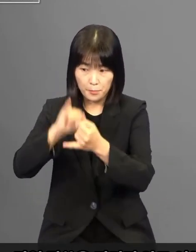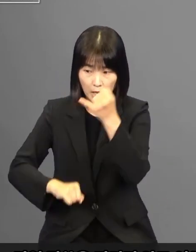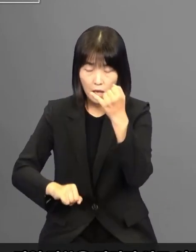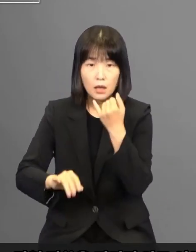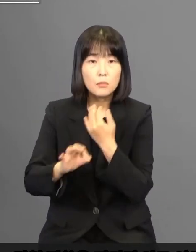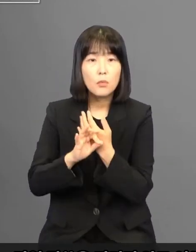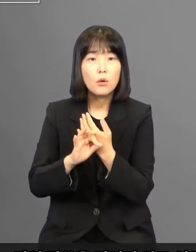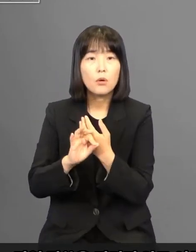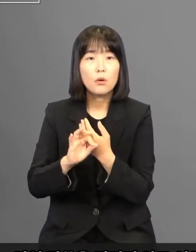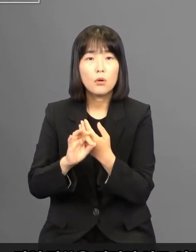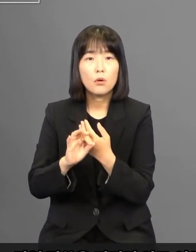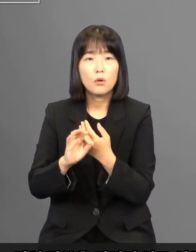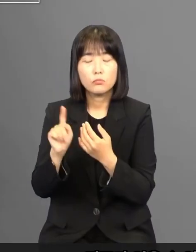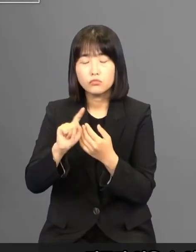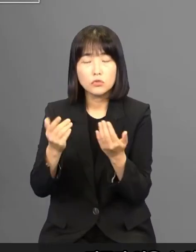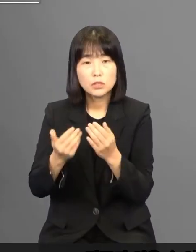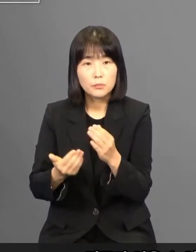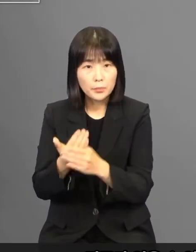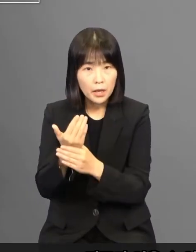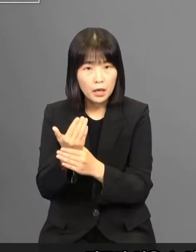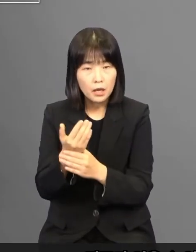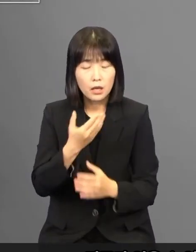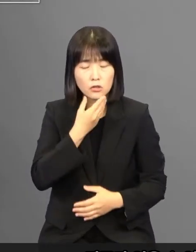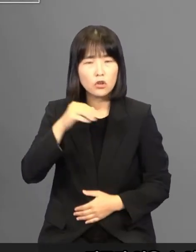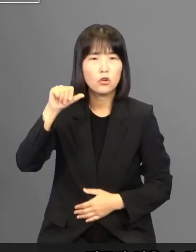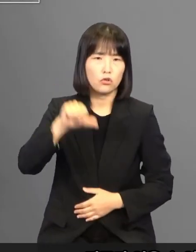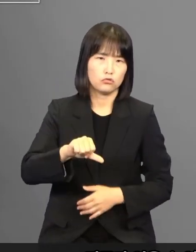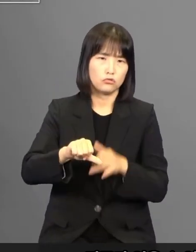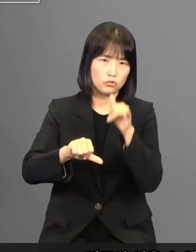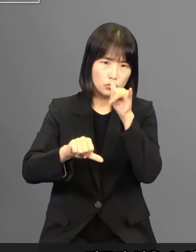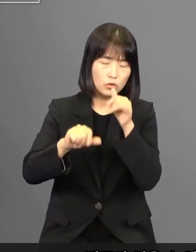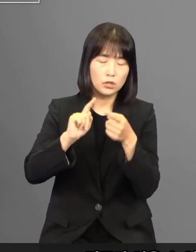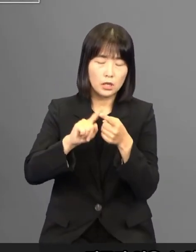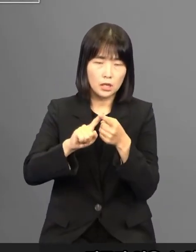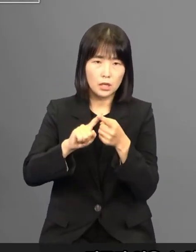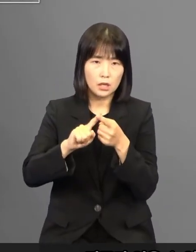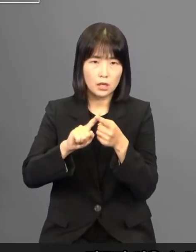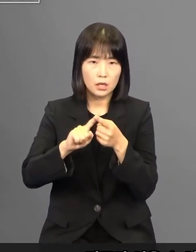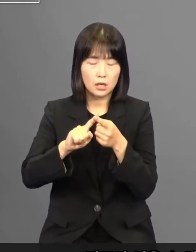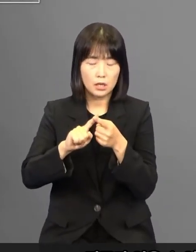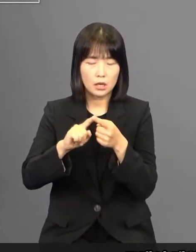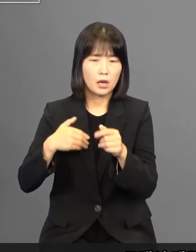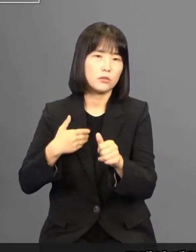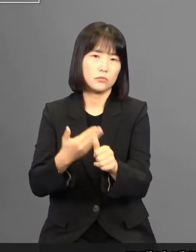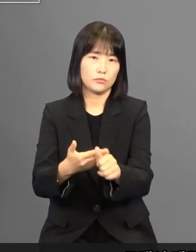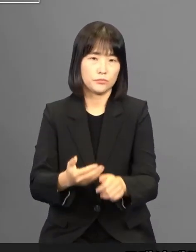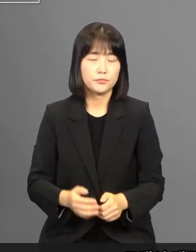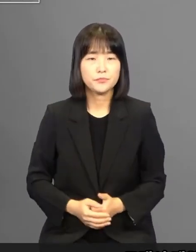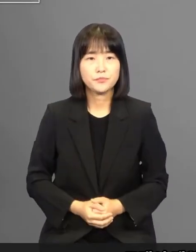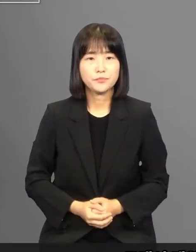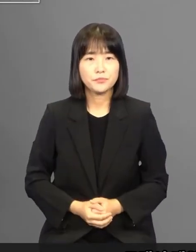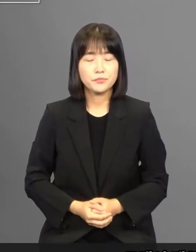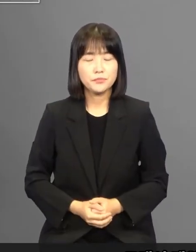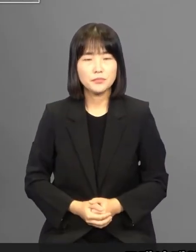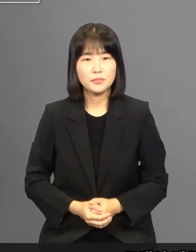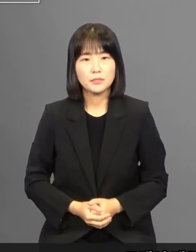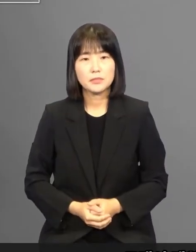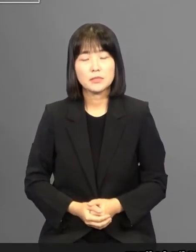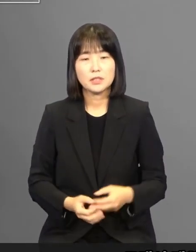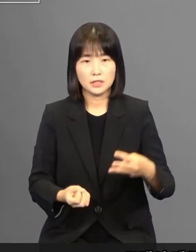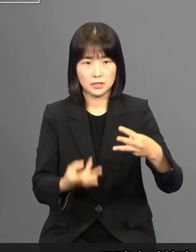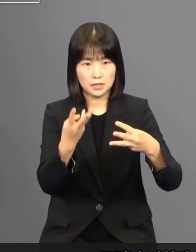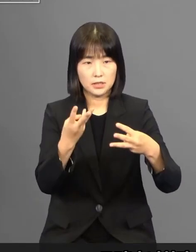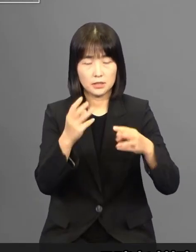되면 어떤 일이 벌어지는지 저주가 있을 수 있다는 것을 경고하고 있지요. 그래서 레위기 26장을